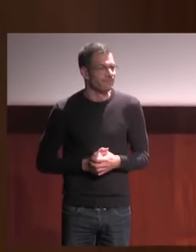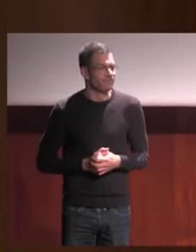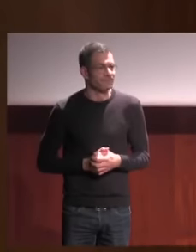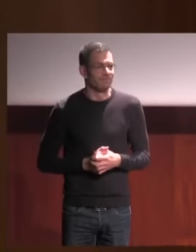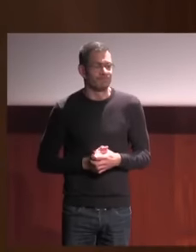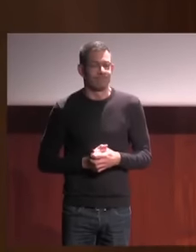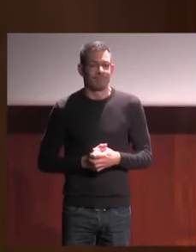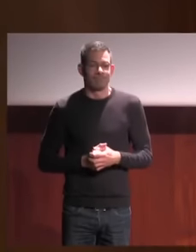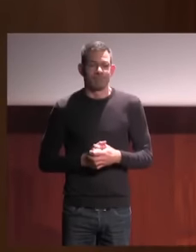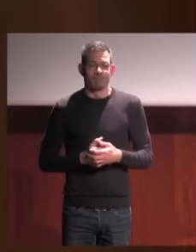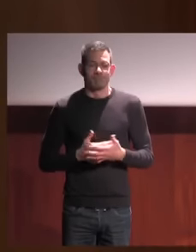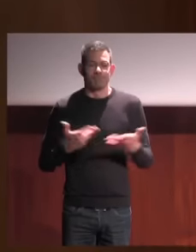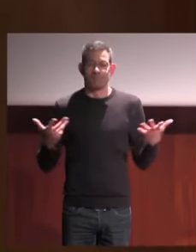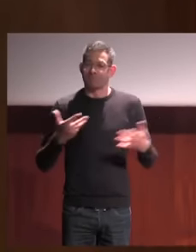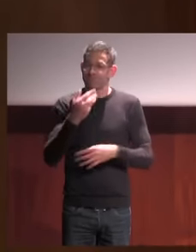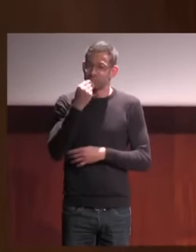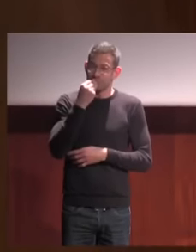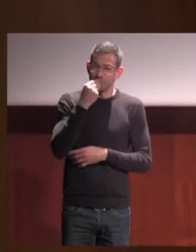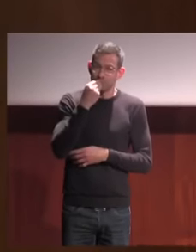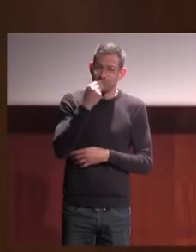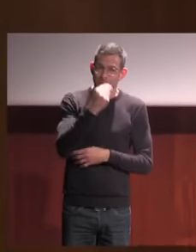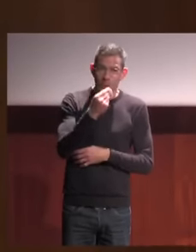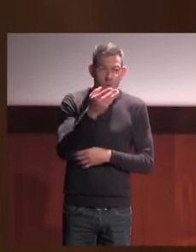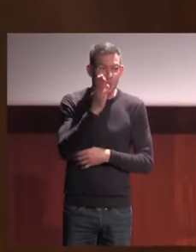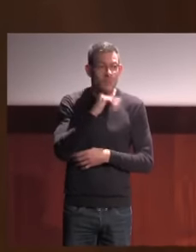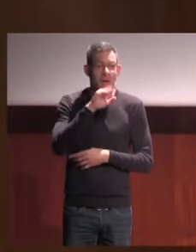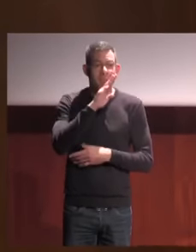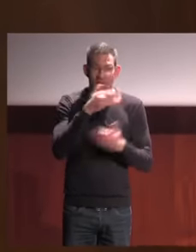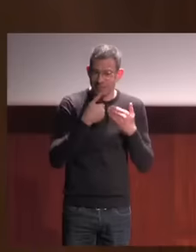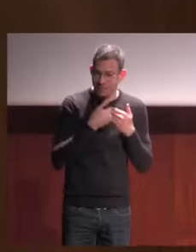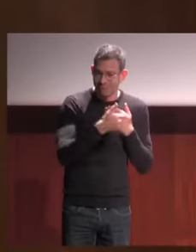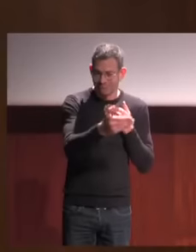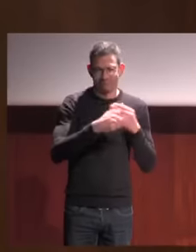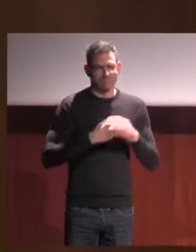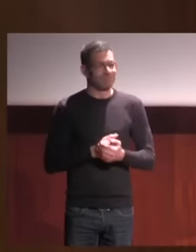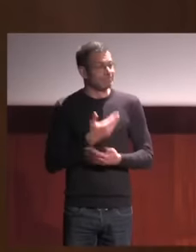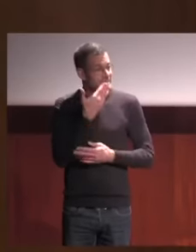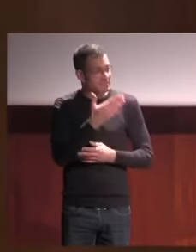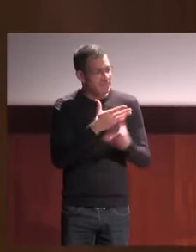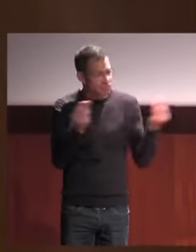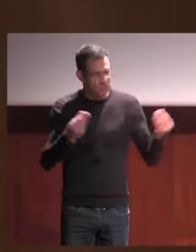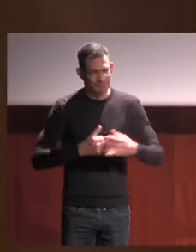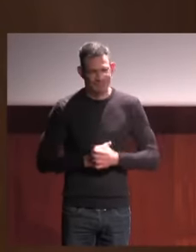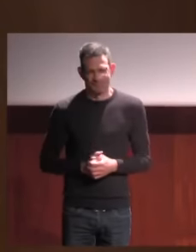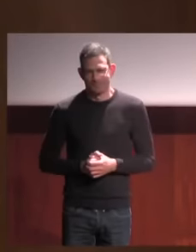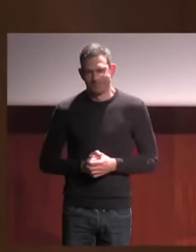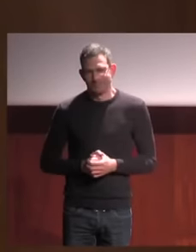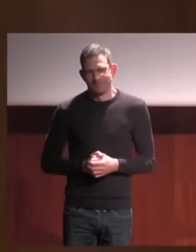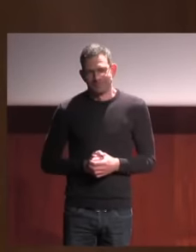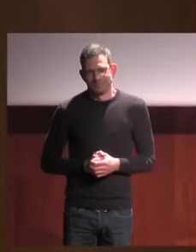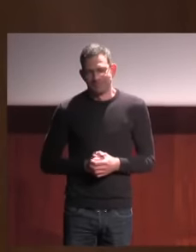vous souhaite une très bonne après-midi d'études. Merci beaucoup.